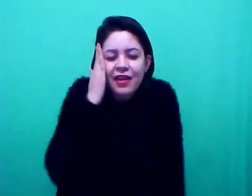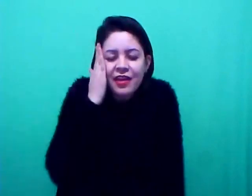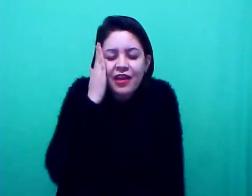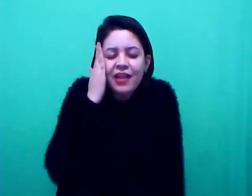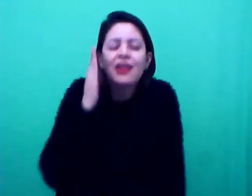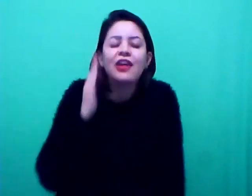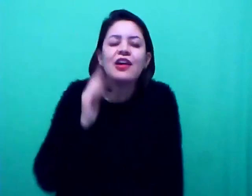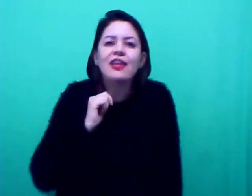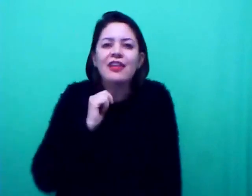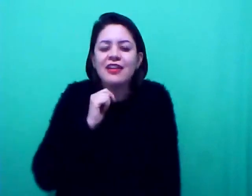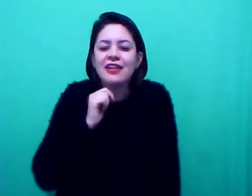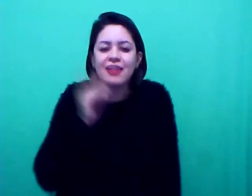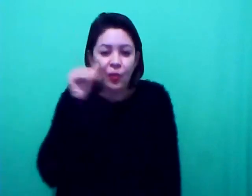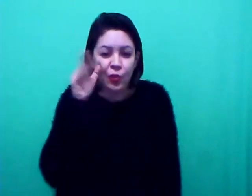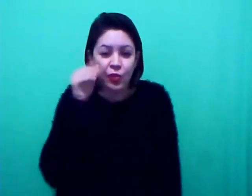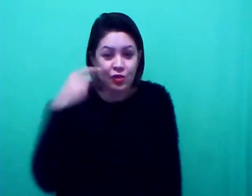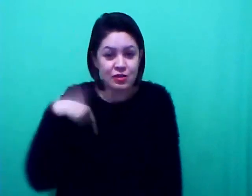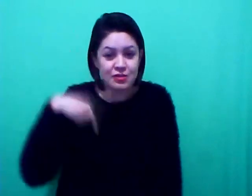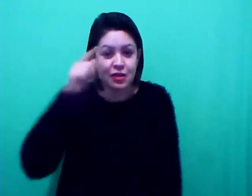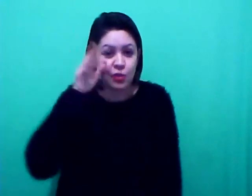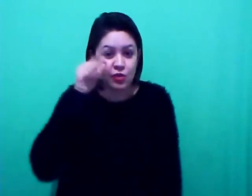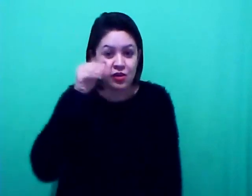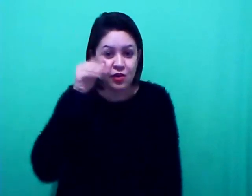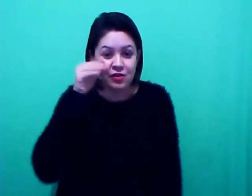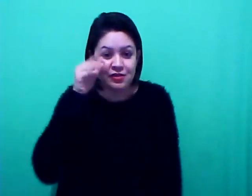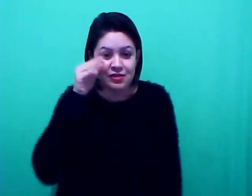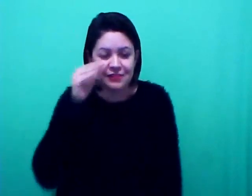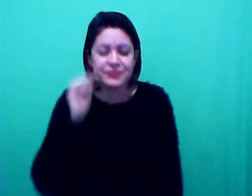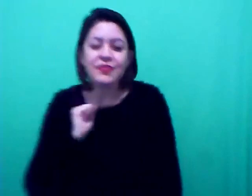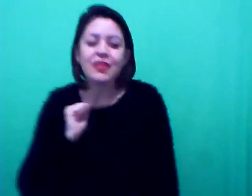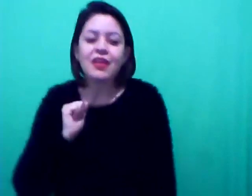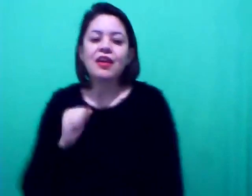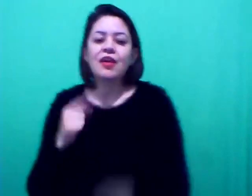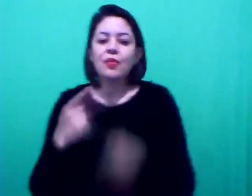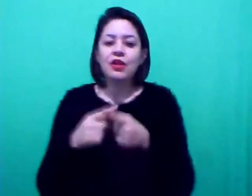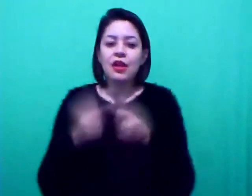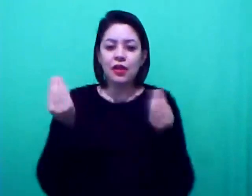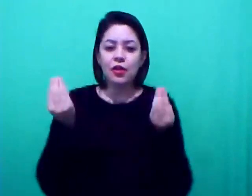Eu queria saber, né? Uma curiosidade sobre vocês.